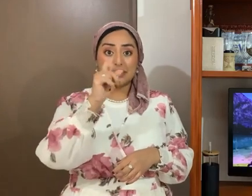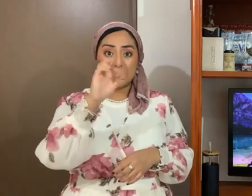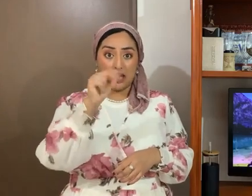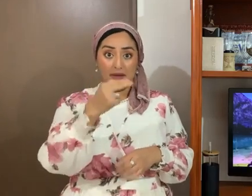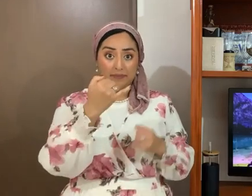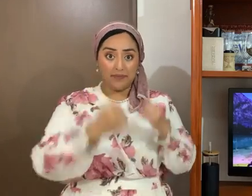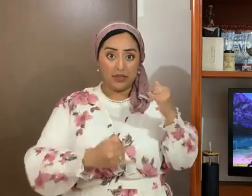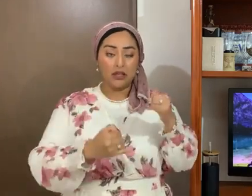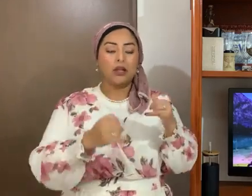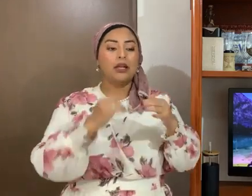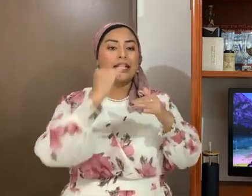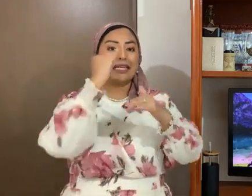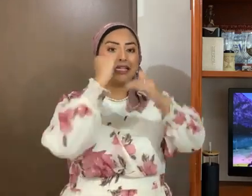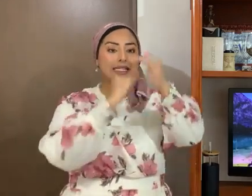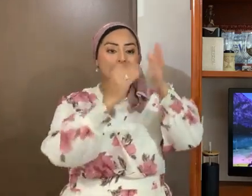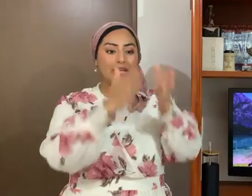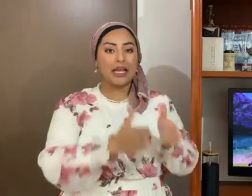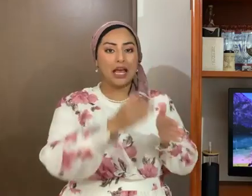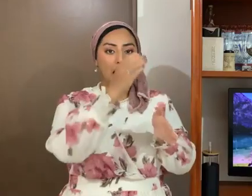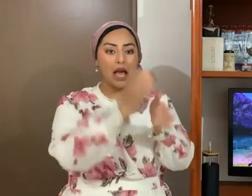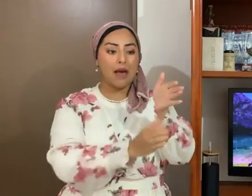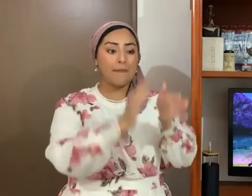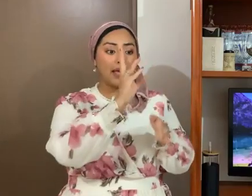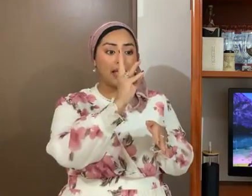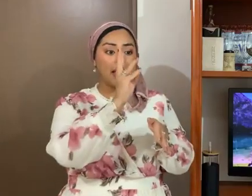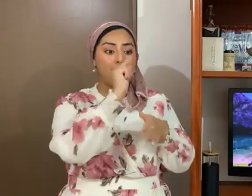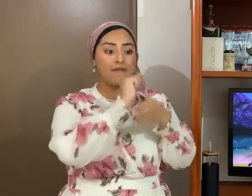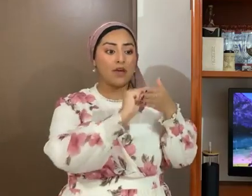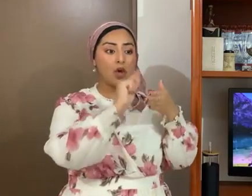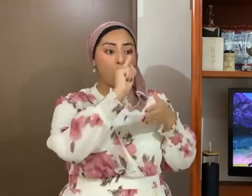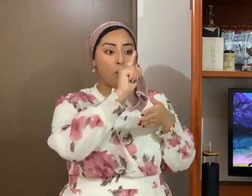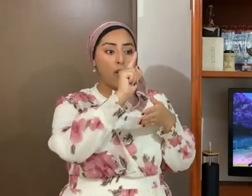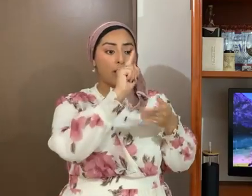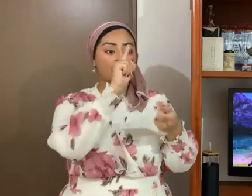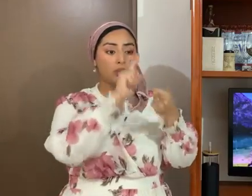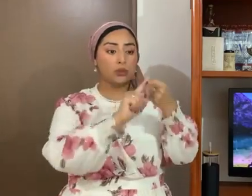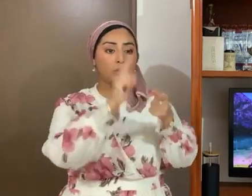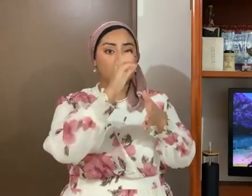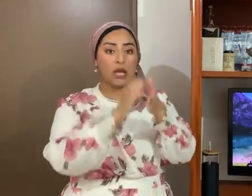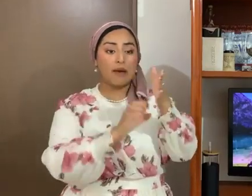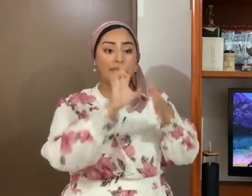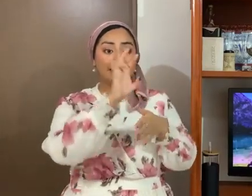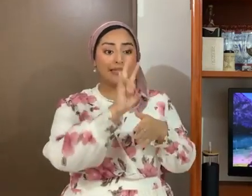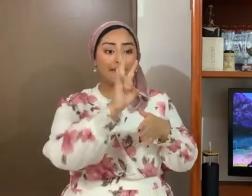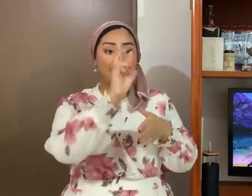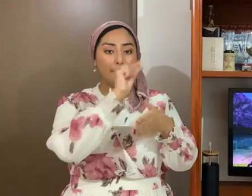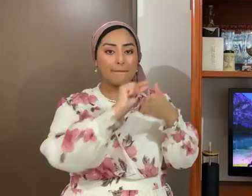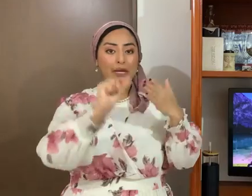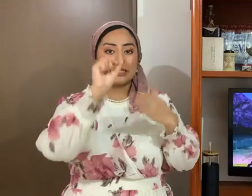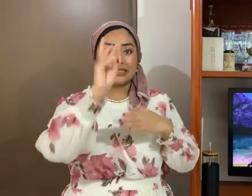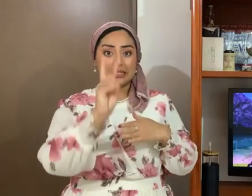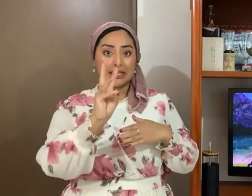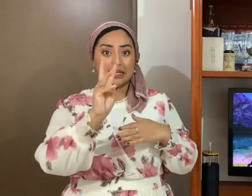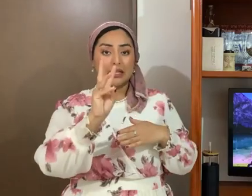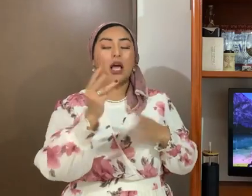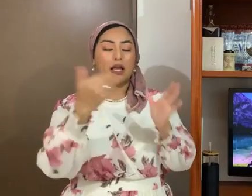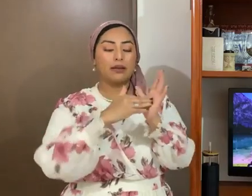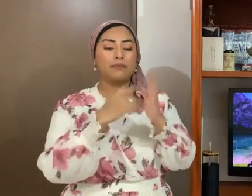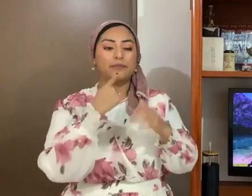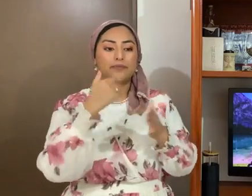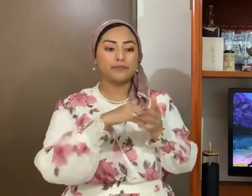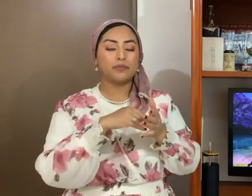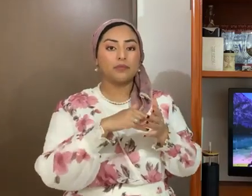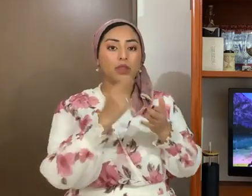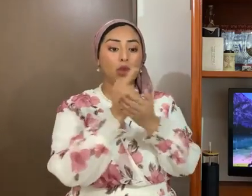es Isaías 6, verso 1 hasta el capítulo 7, verso 6. Amén. Voy a